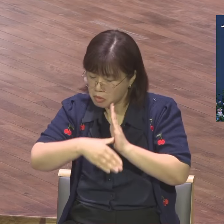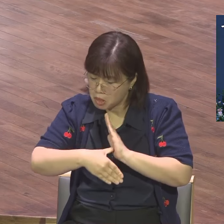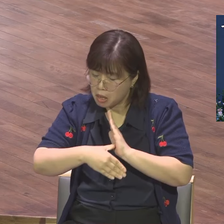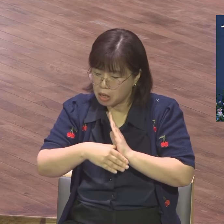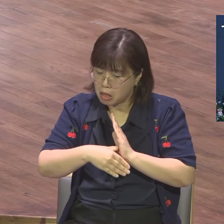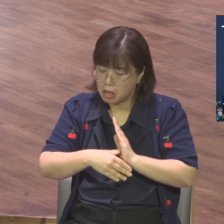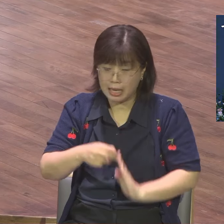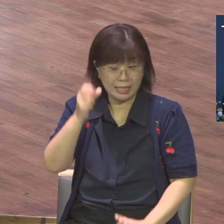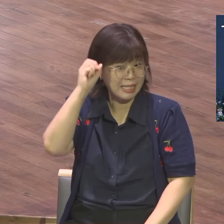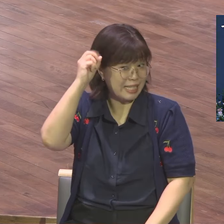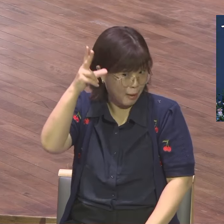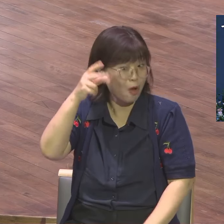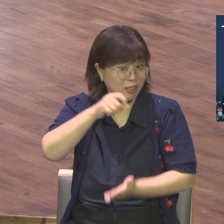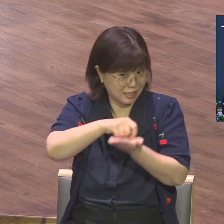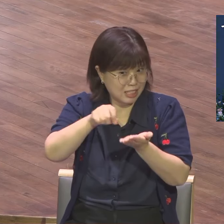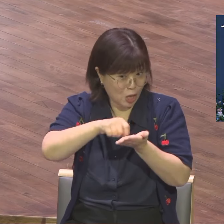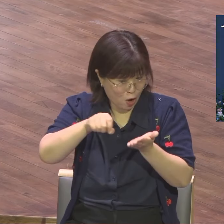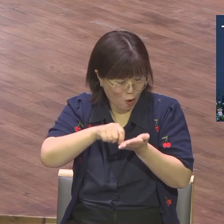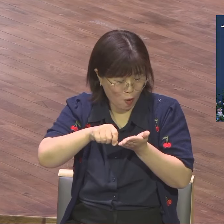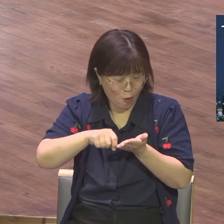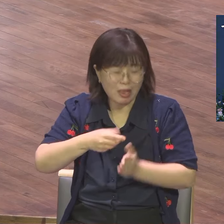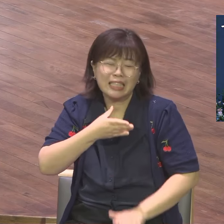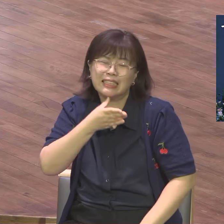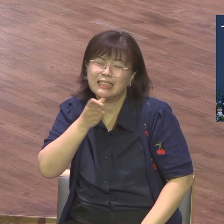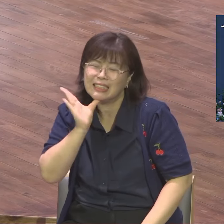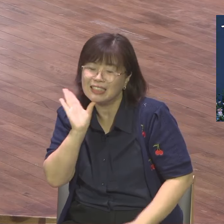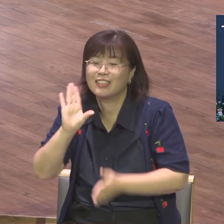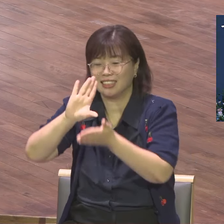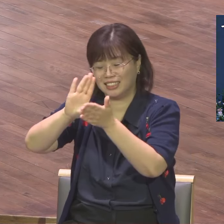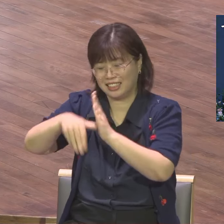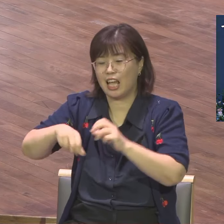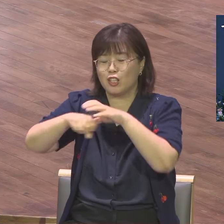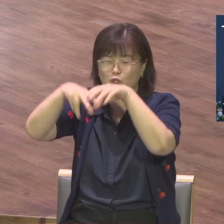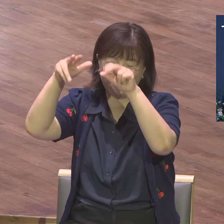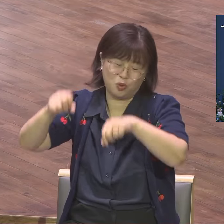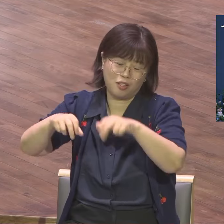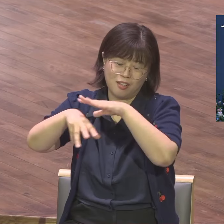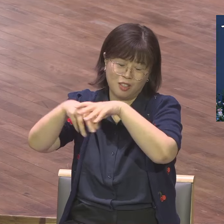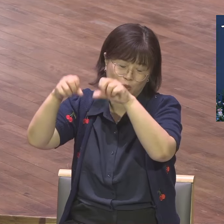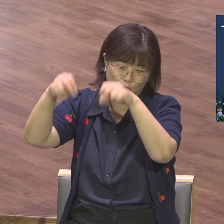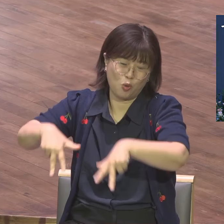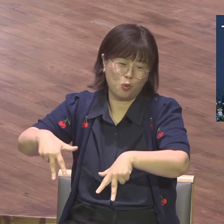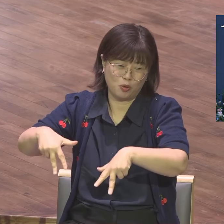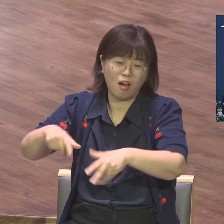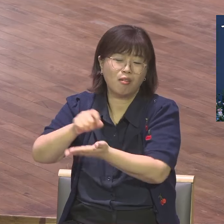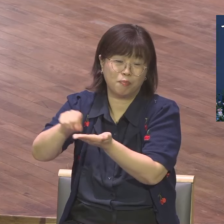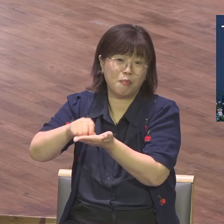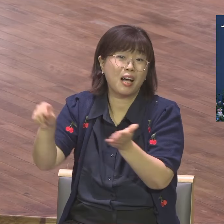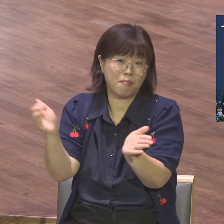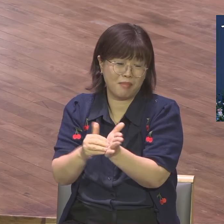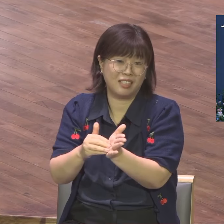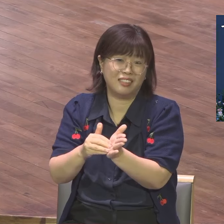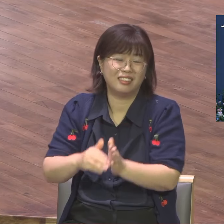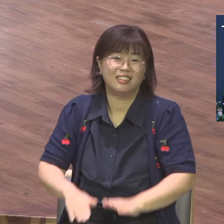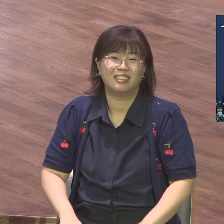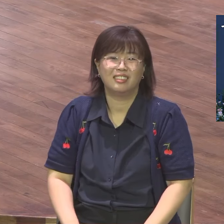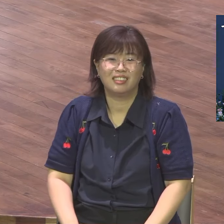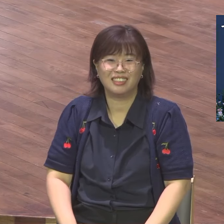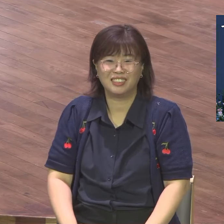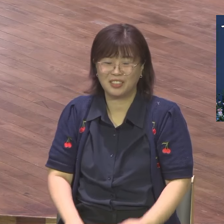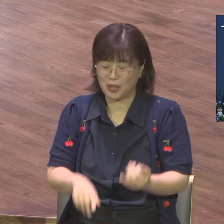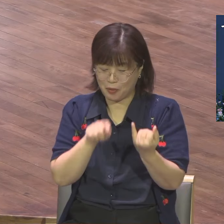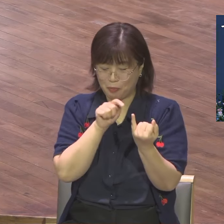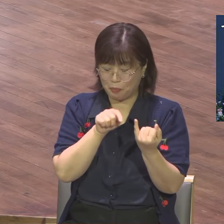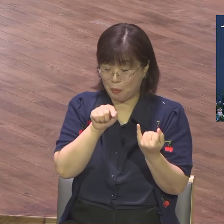썼습니다. 아가서는 이 구약의 시가서 중에 한 권인데, 솔로몬과 술람미